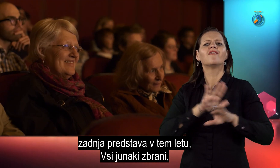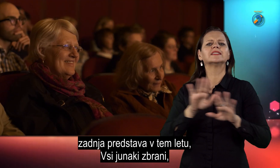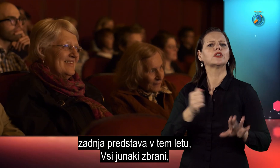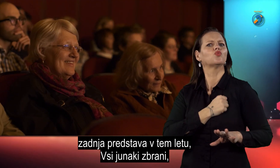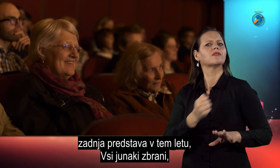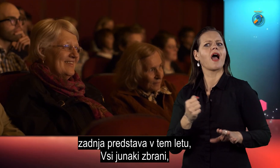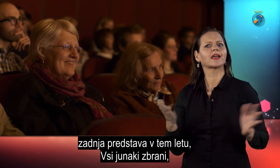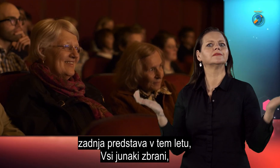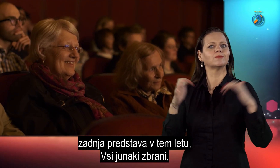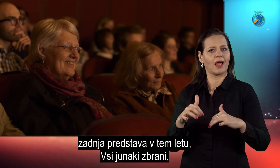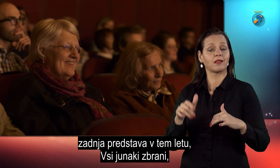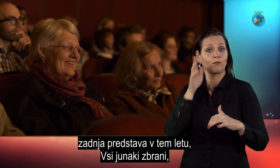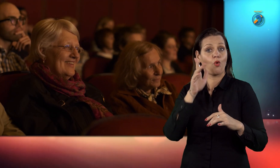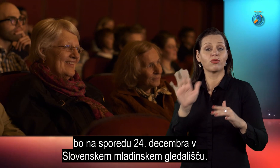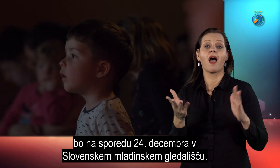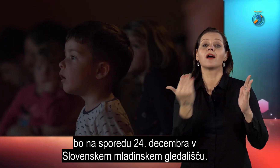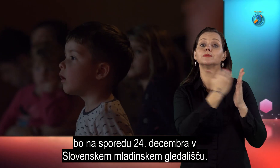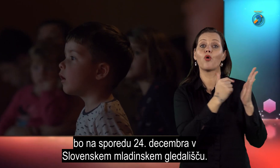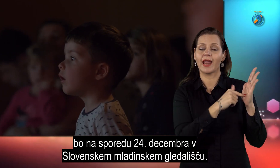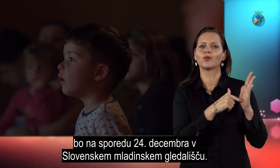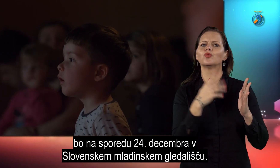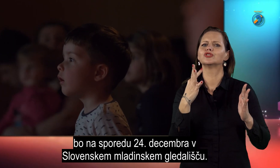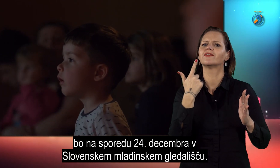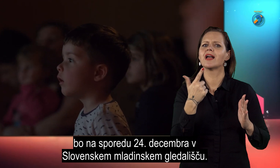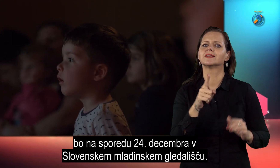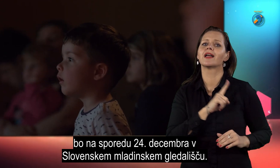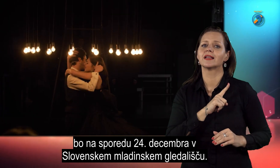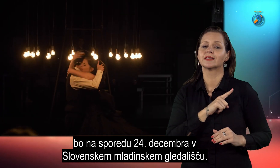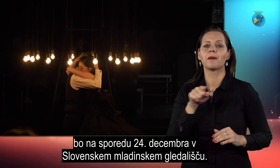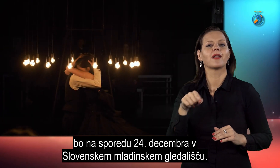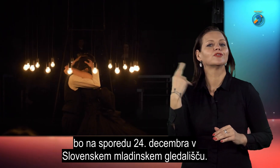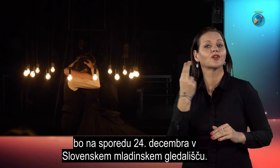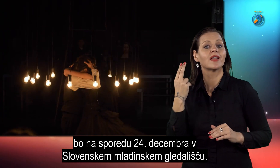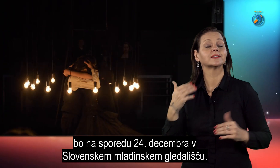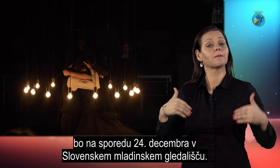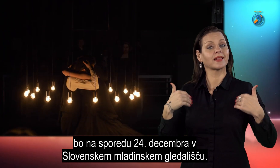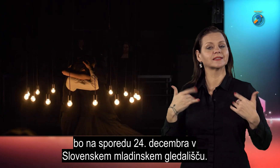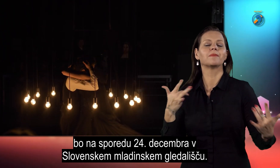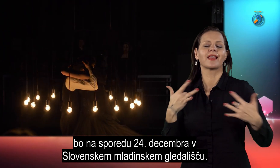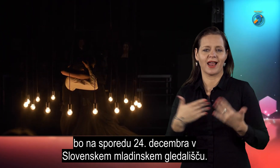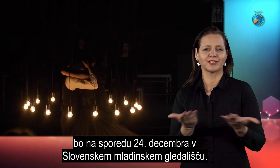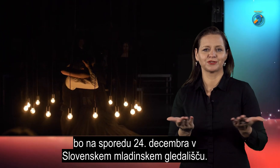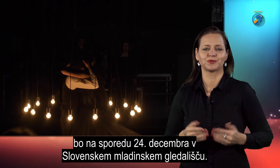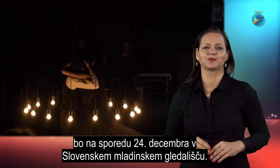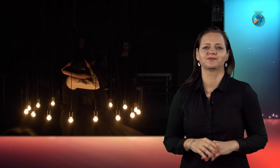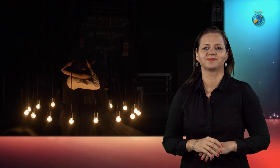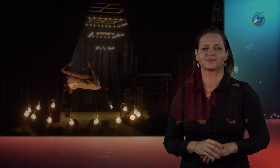zbrani, bo na sporedu 24. decembra v Slovenskem mladinskem gledališču.